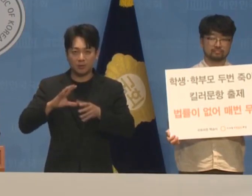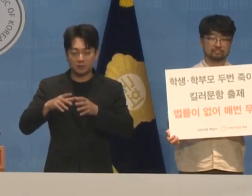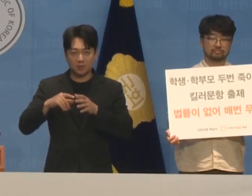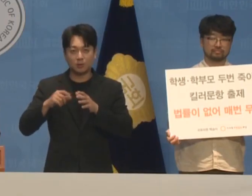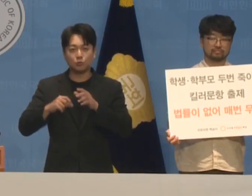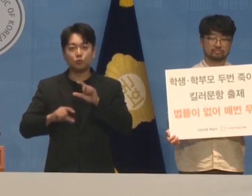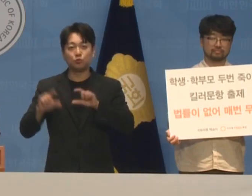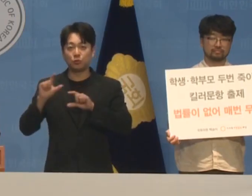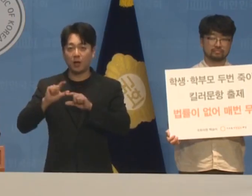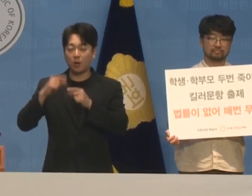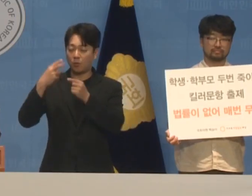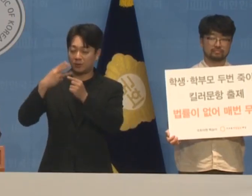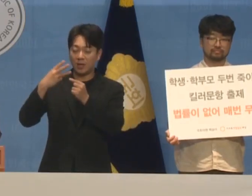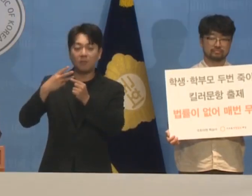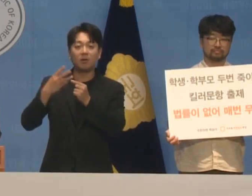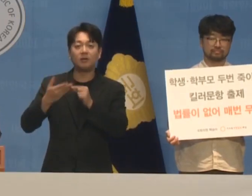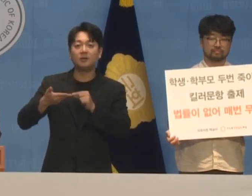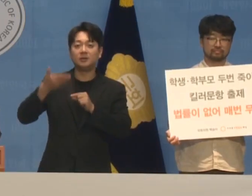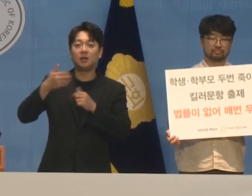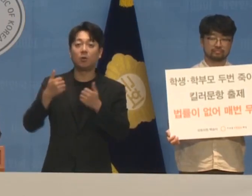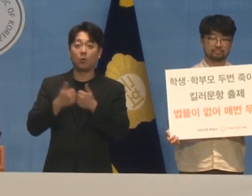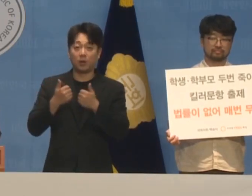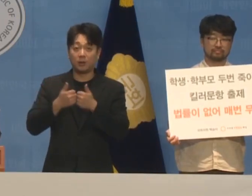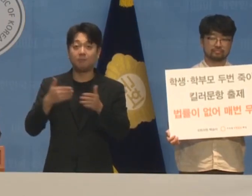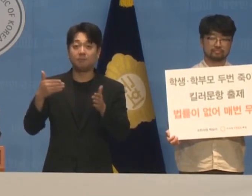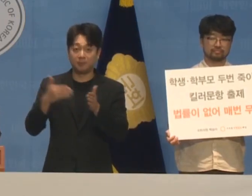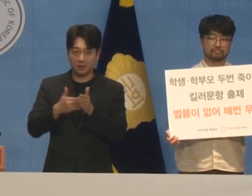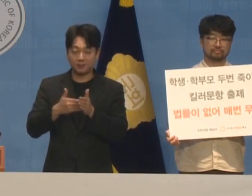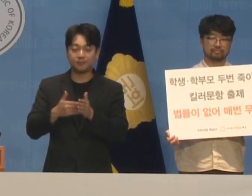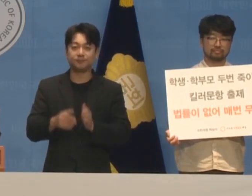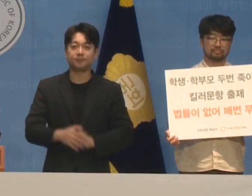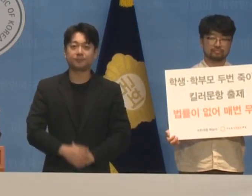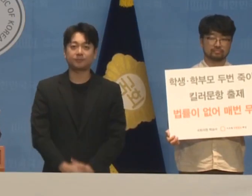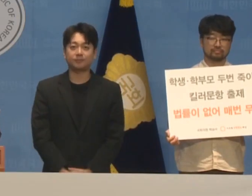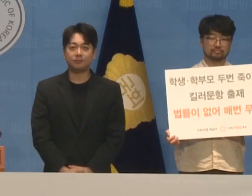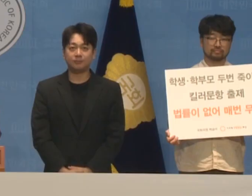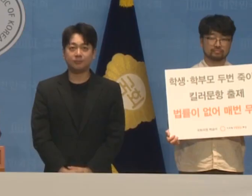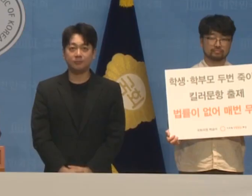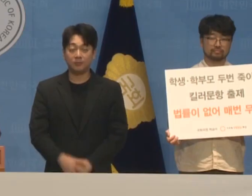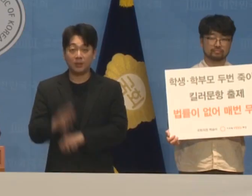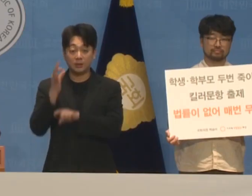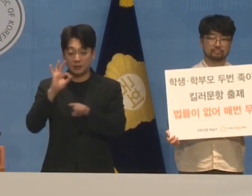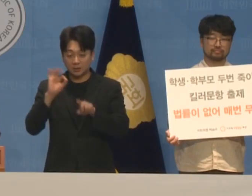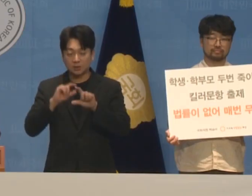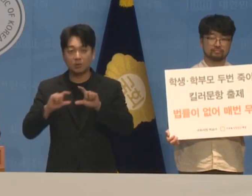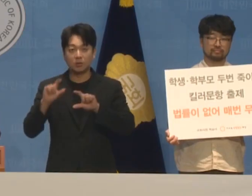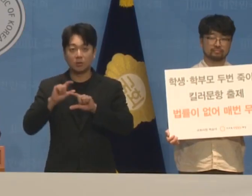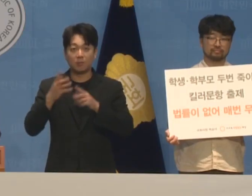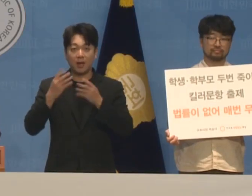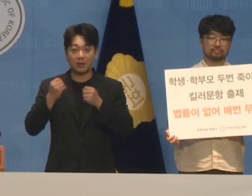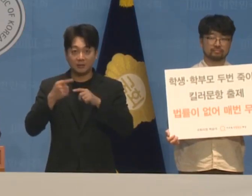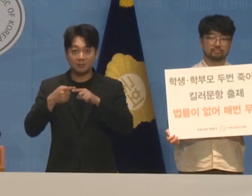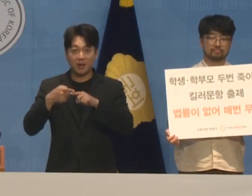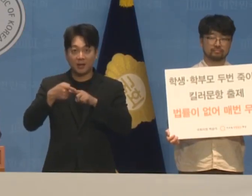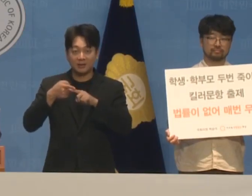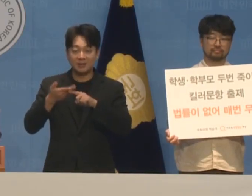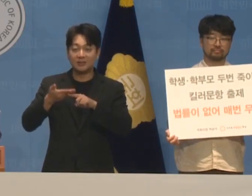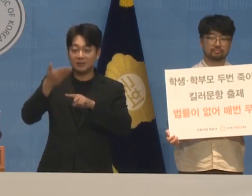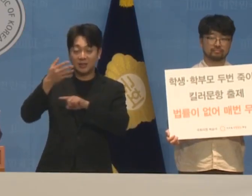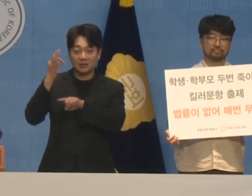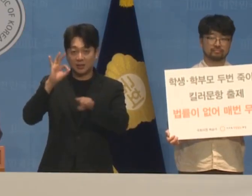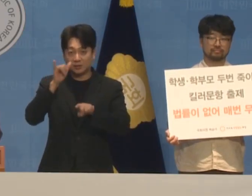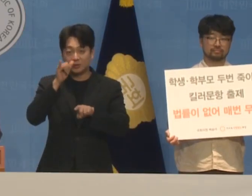내부회의 검토회의를 거쳐 과반의 의견을 기준으로 해당 문항의 고교 교육과정 준수 여부를